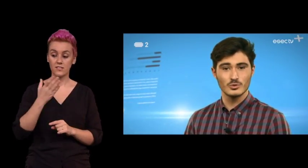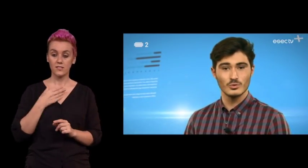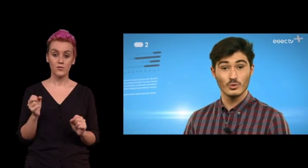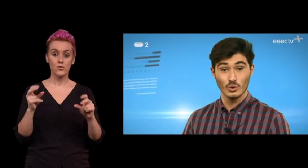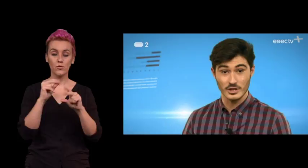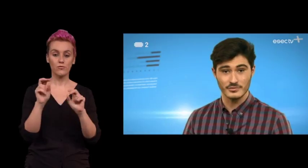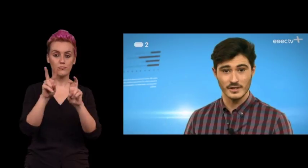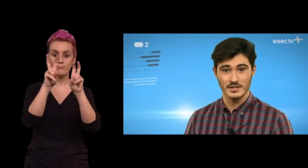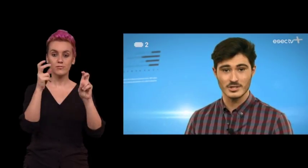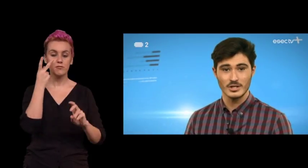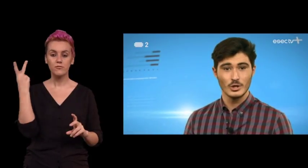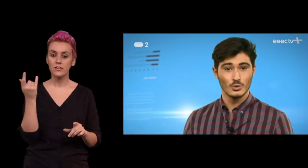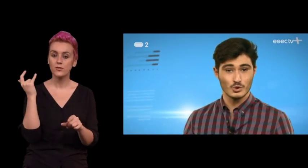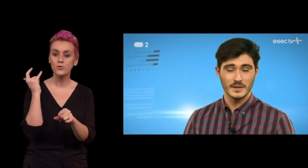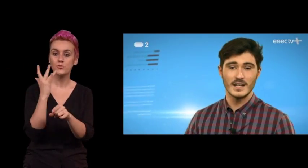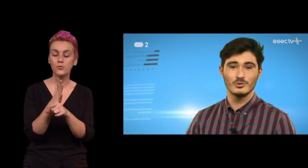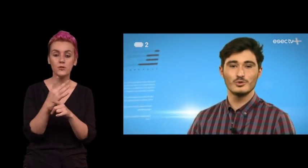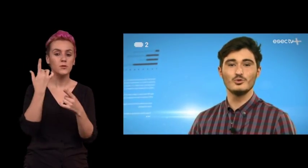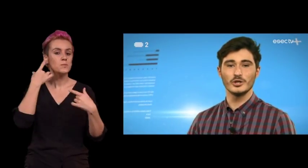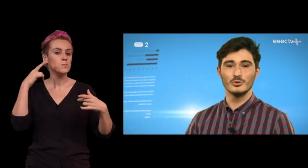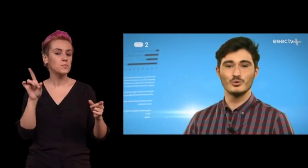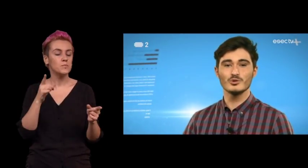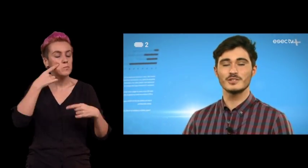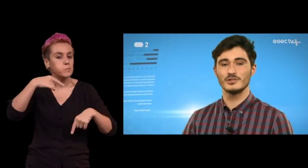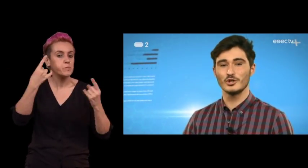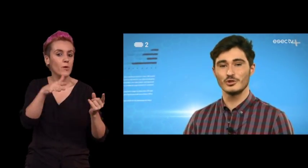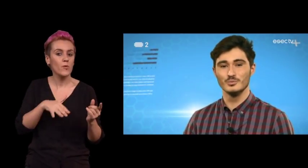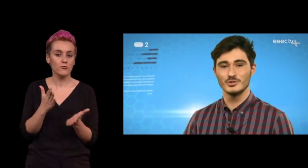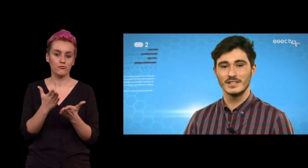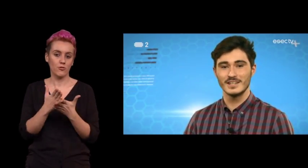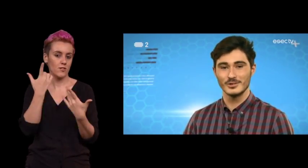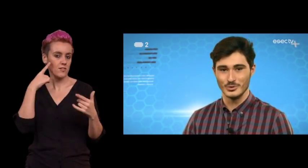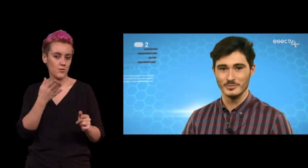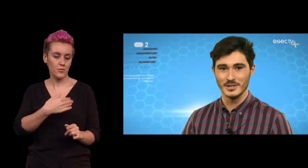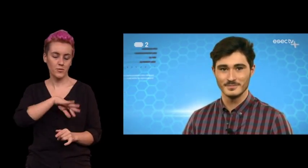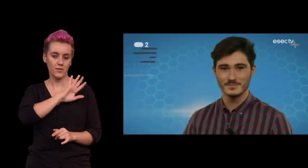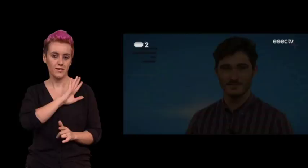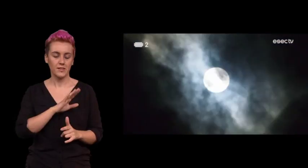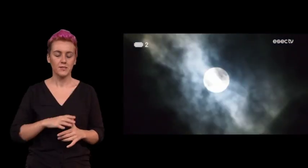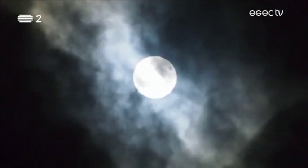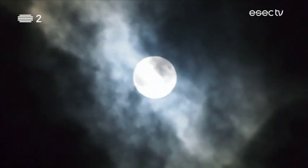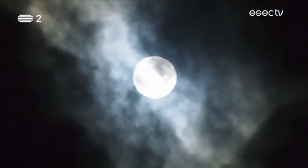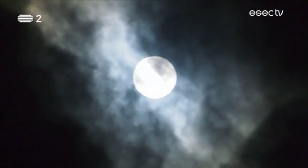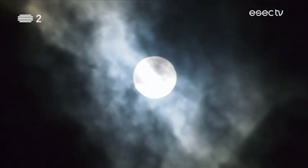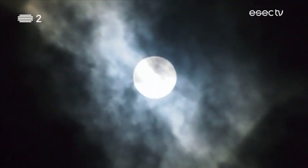novo disco Outras Vidas. O espetáculo decorreu no Conservatório de Música de Coimbra.